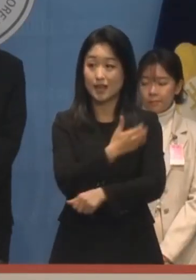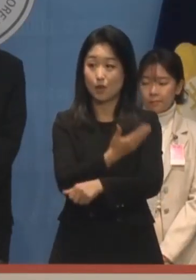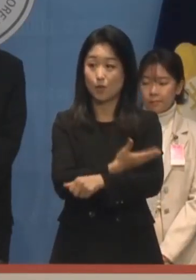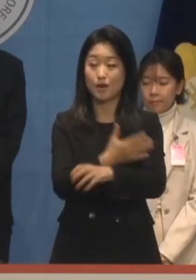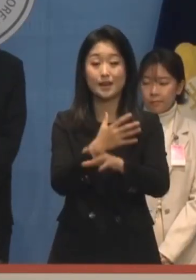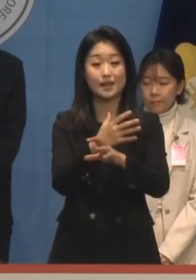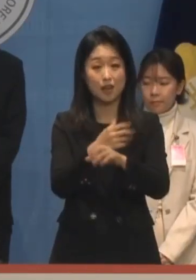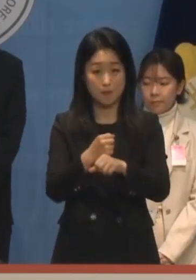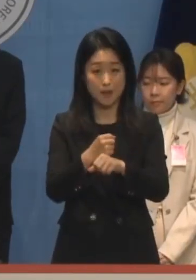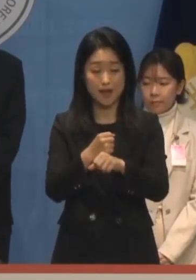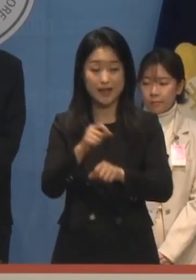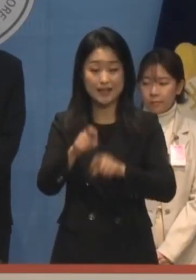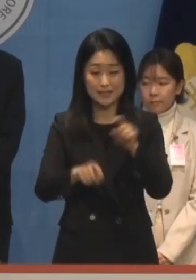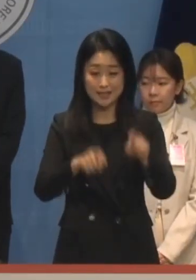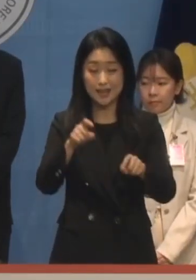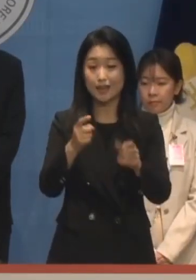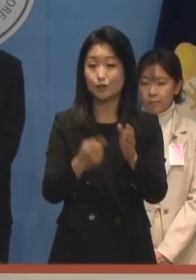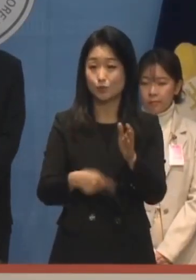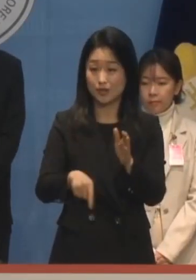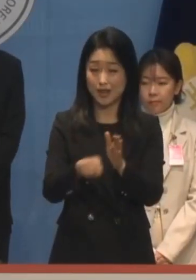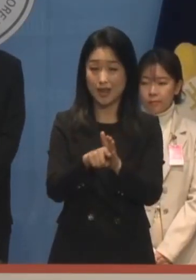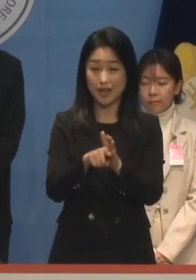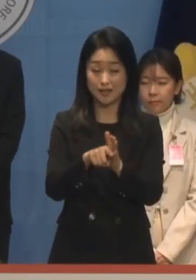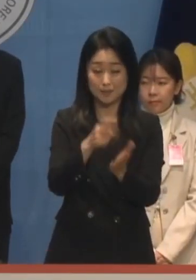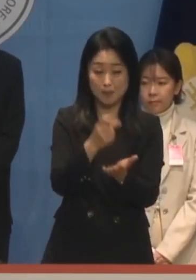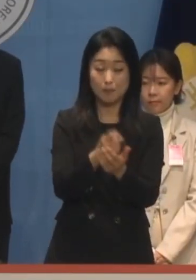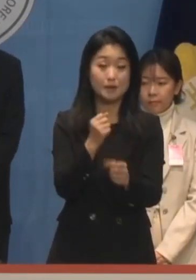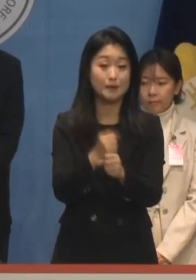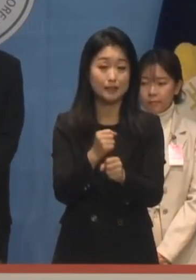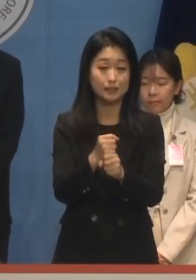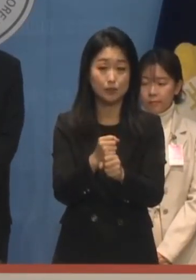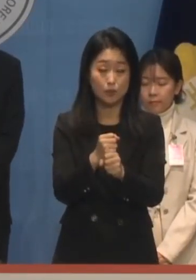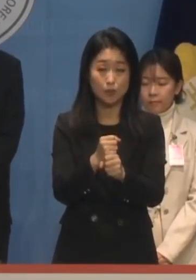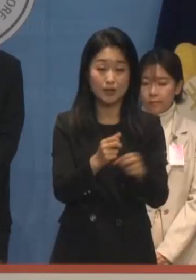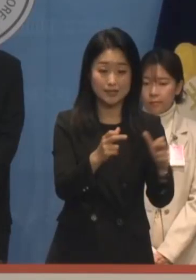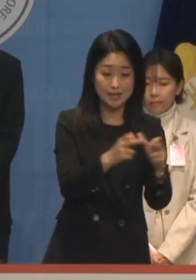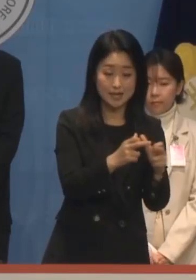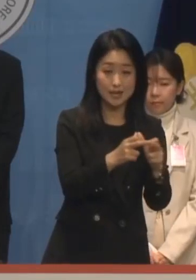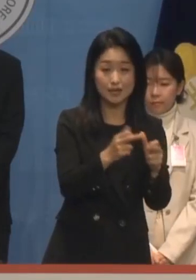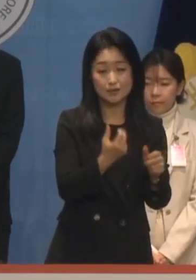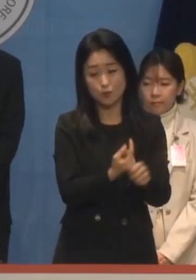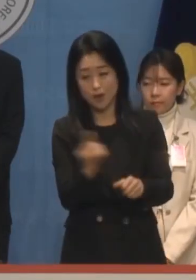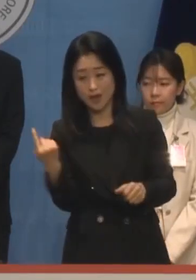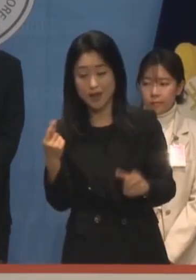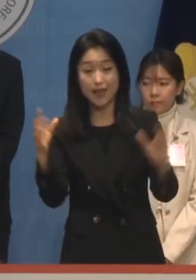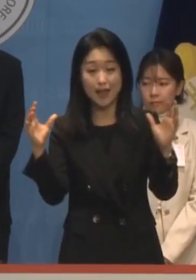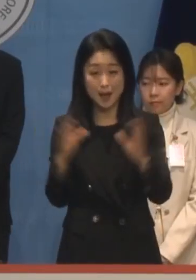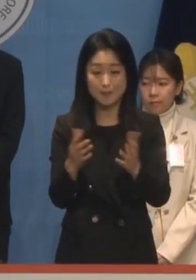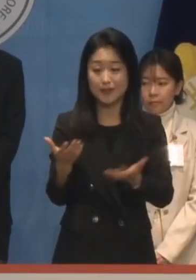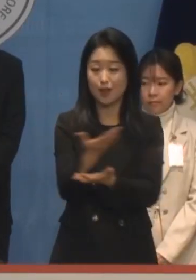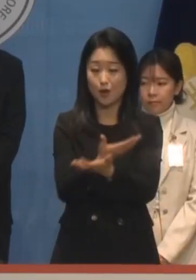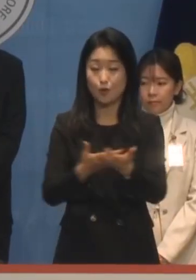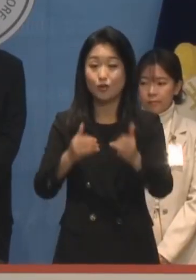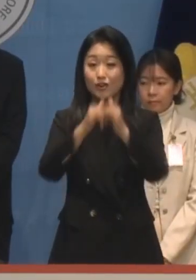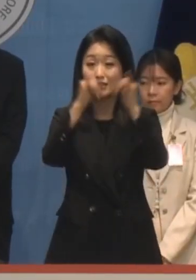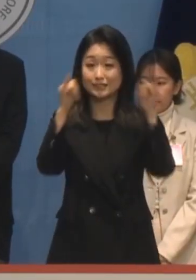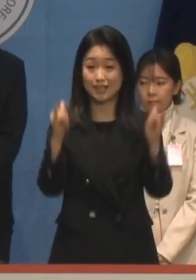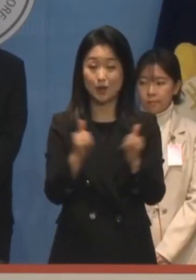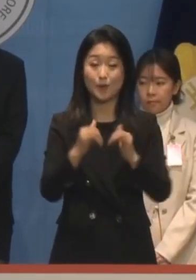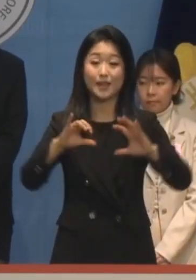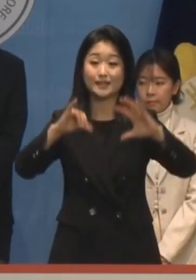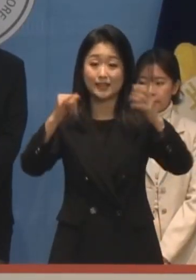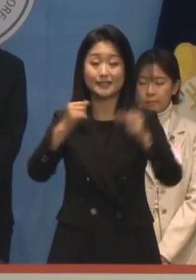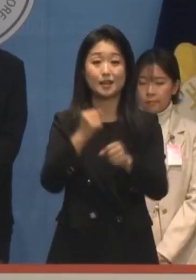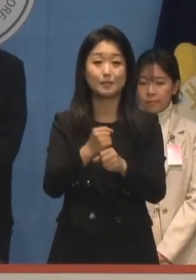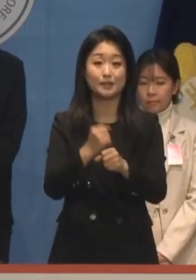협약 이행 기반을 만들고 장애인과 비장애인이 함께 어울려 사는 세상을